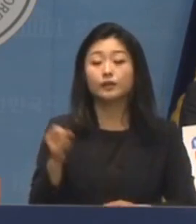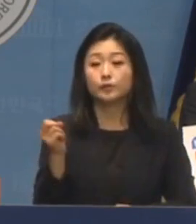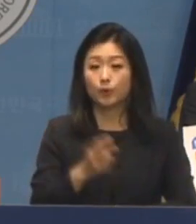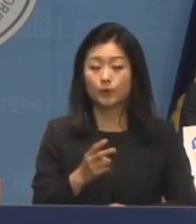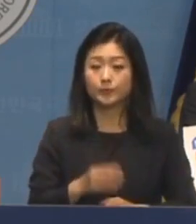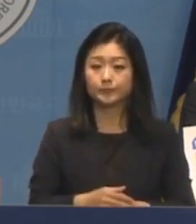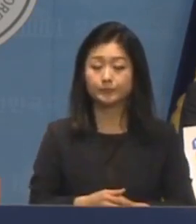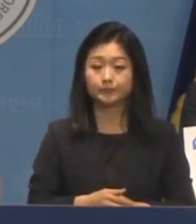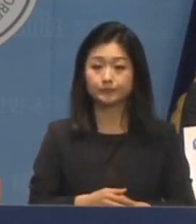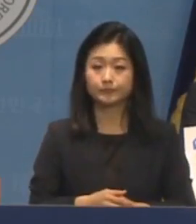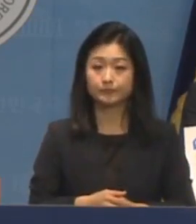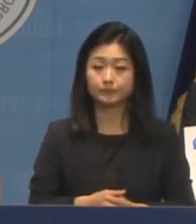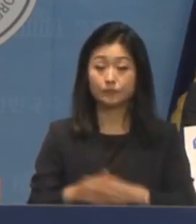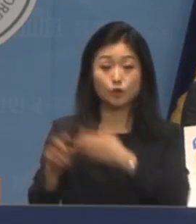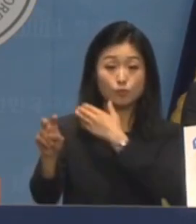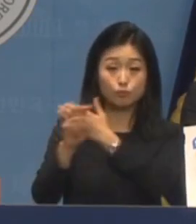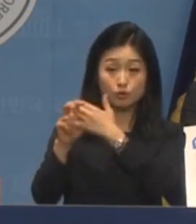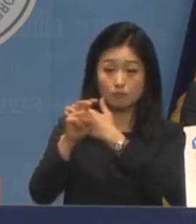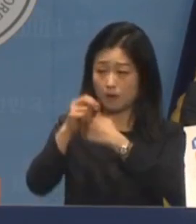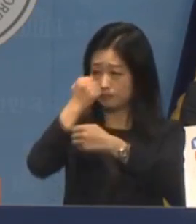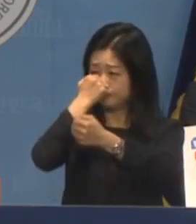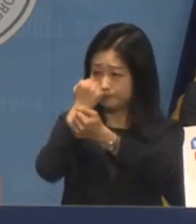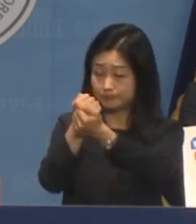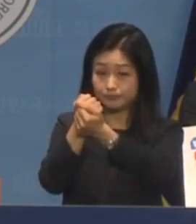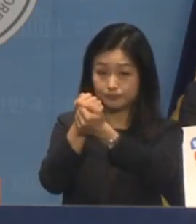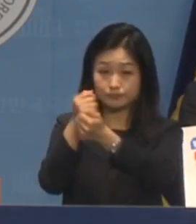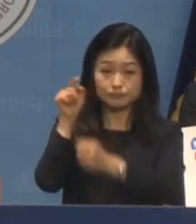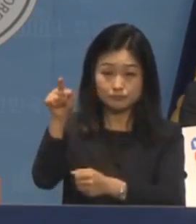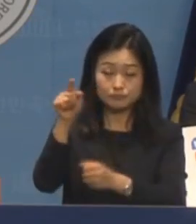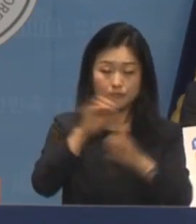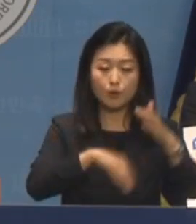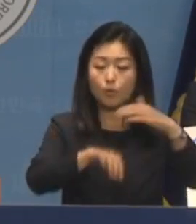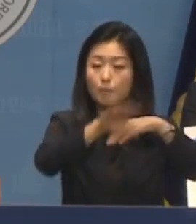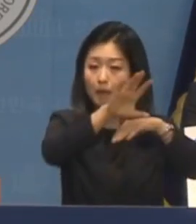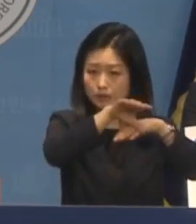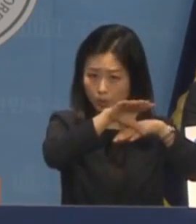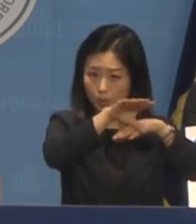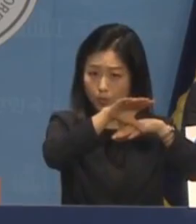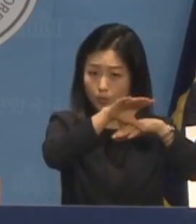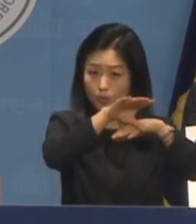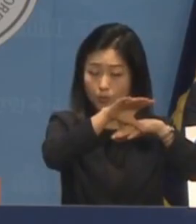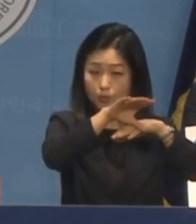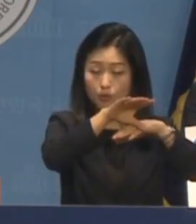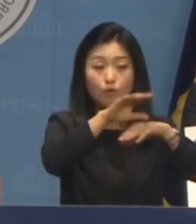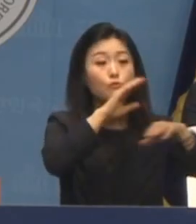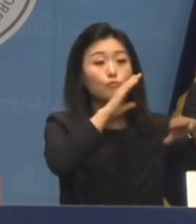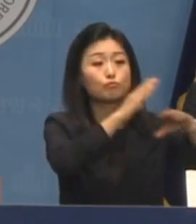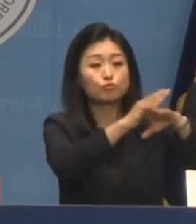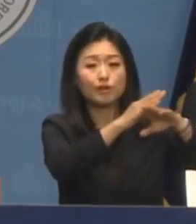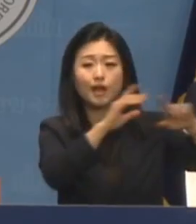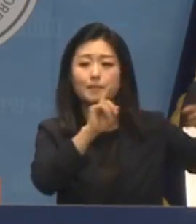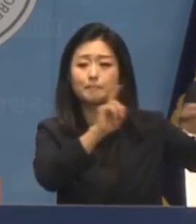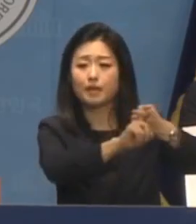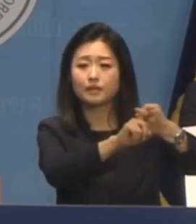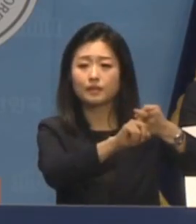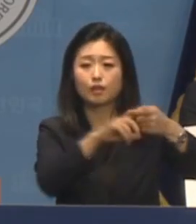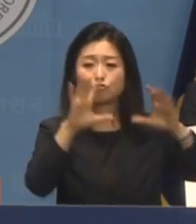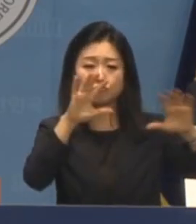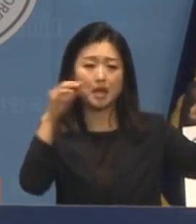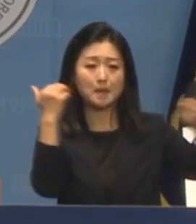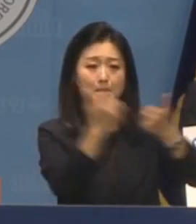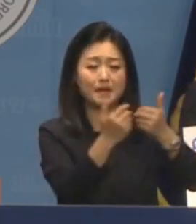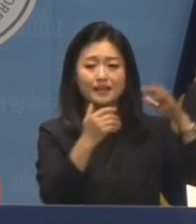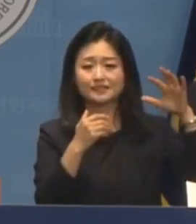그러면서 자신의 이런 불법 만행을 공영방송이 공산 전체주의 세력, 반국가 세력에게